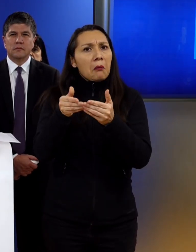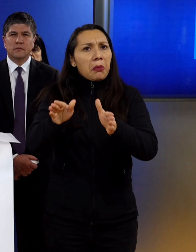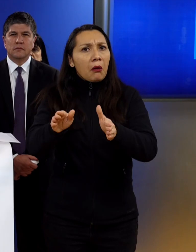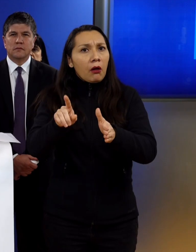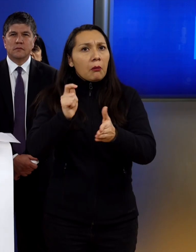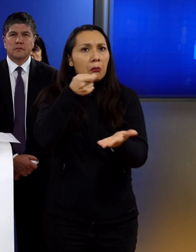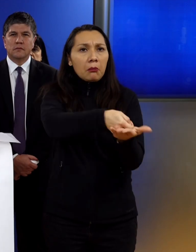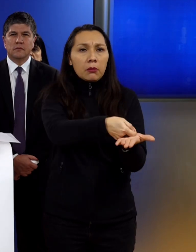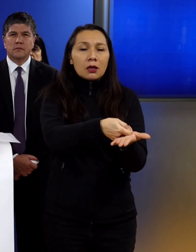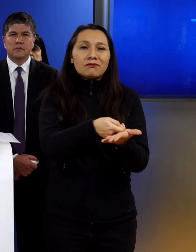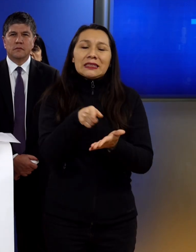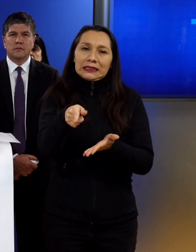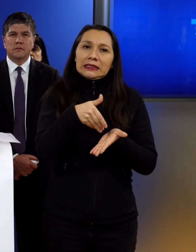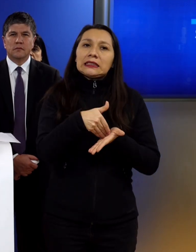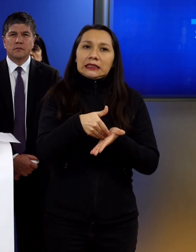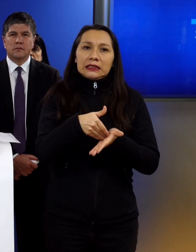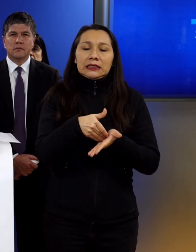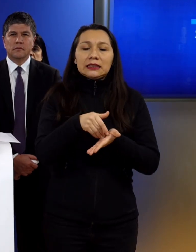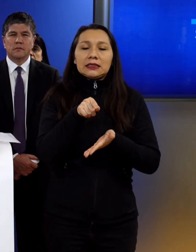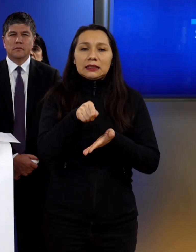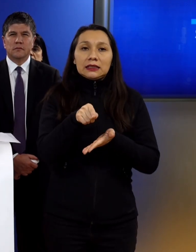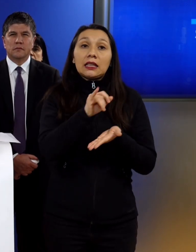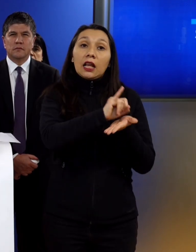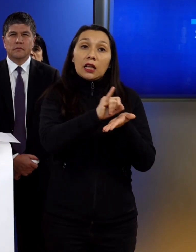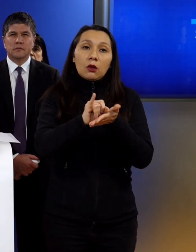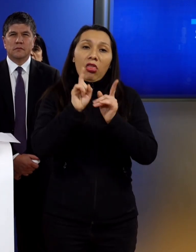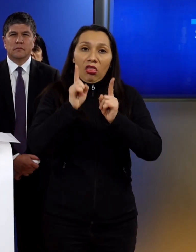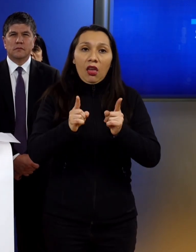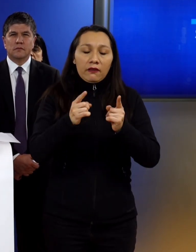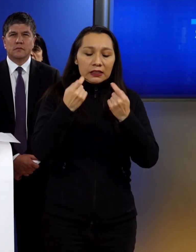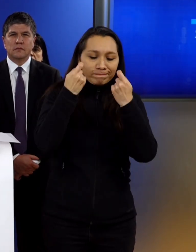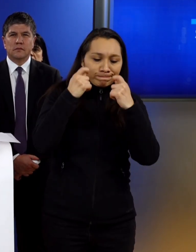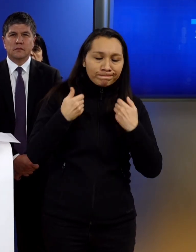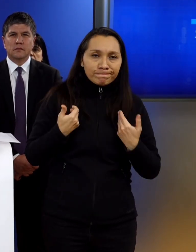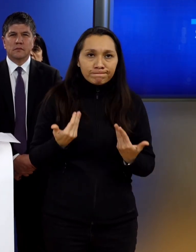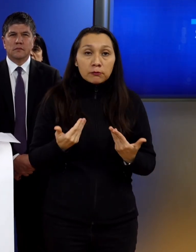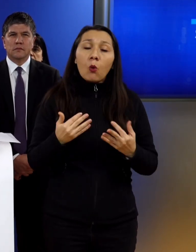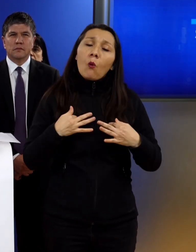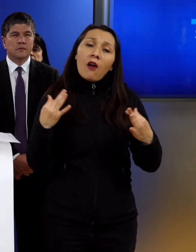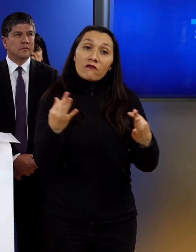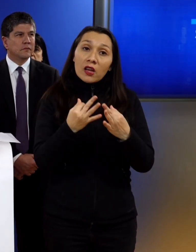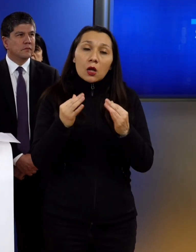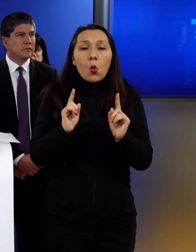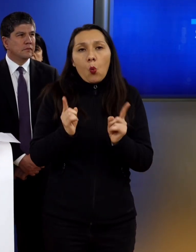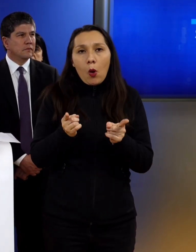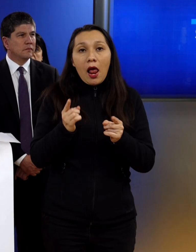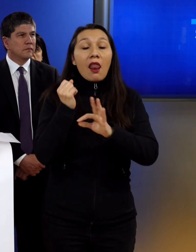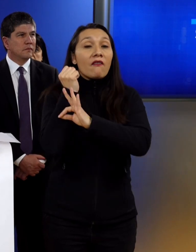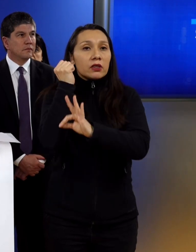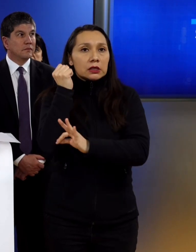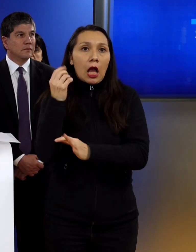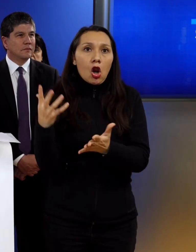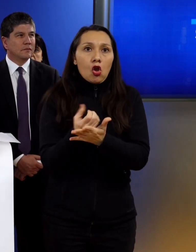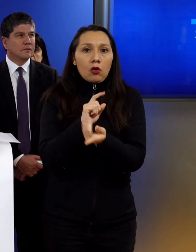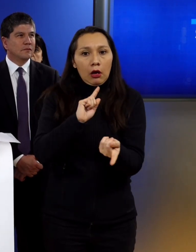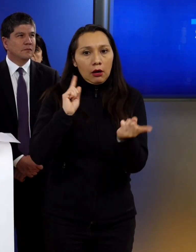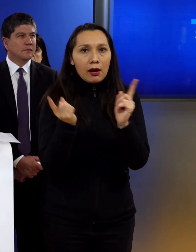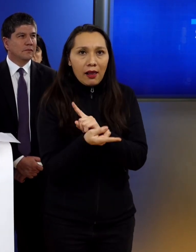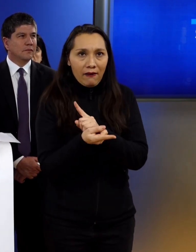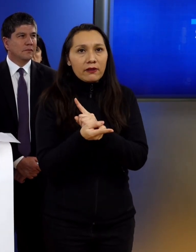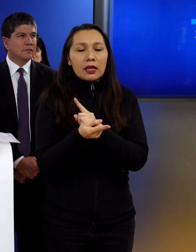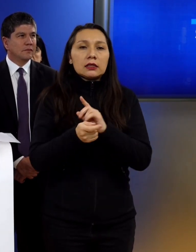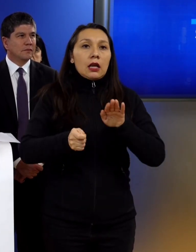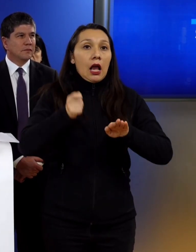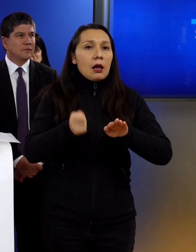Ahí ciertamente hubo falencias que tendrán los organismos que evaluar. Pero felicitamos entre medio que la Fiscalía haya logrado que esto se revirtiera en